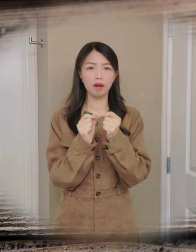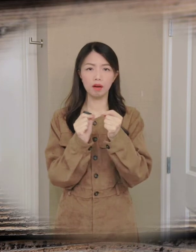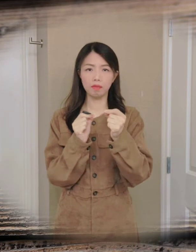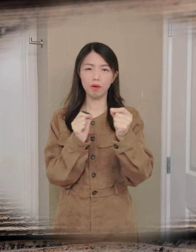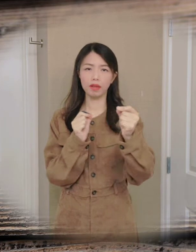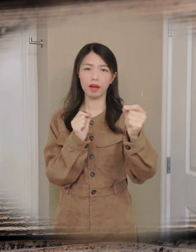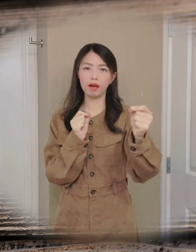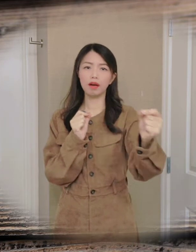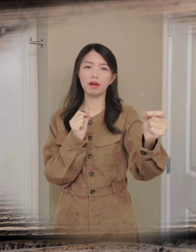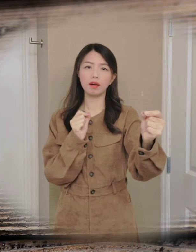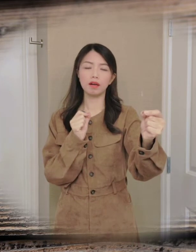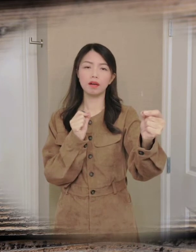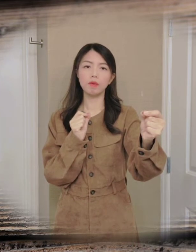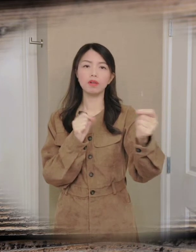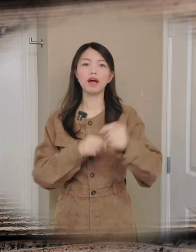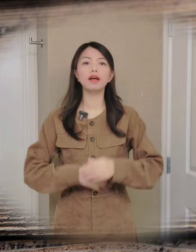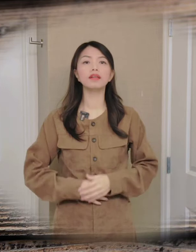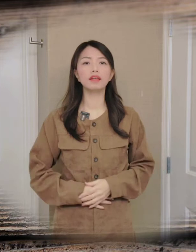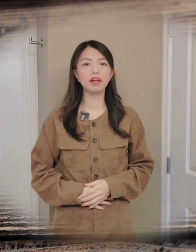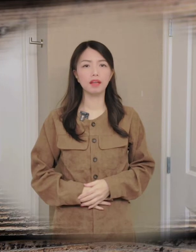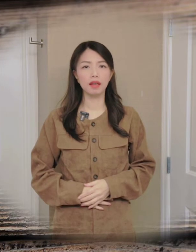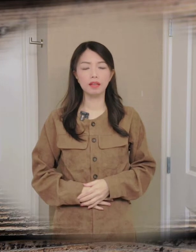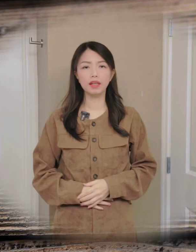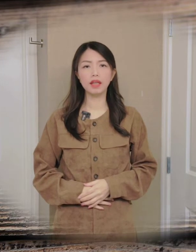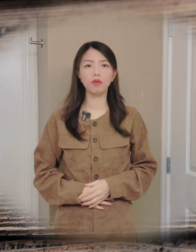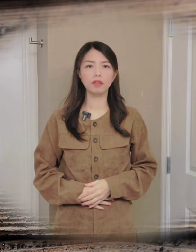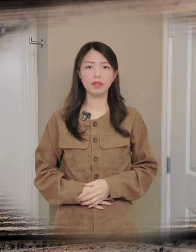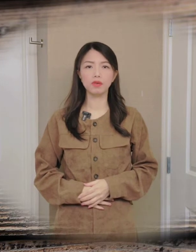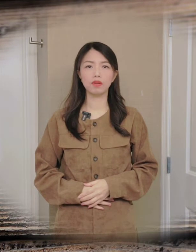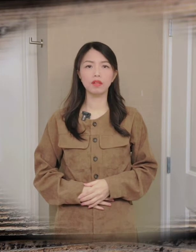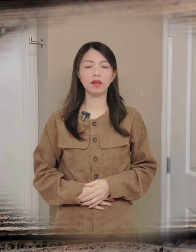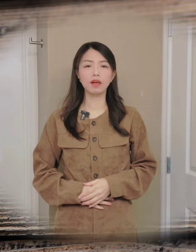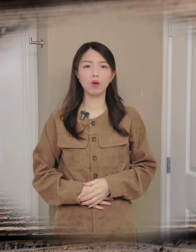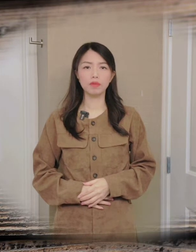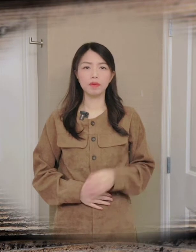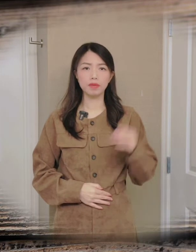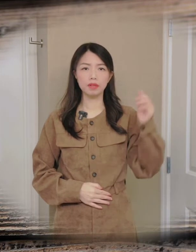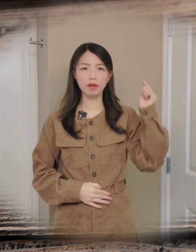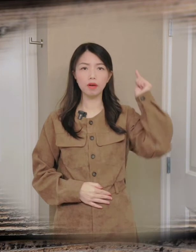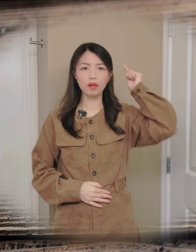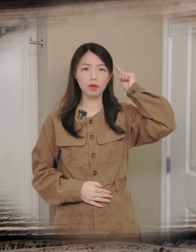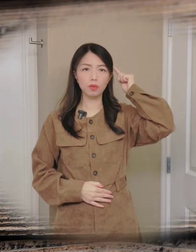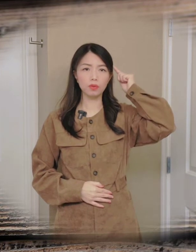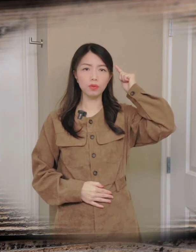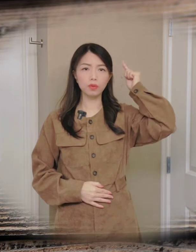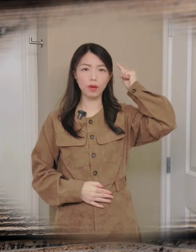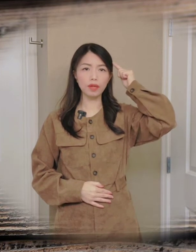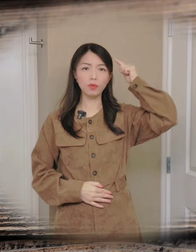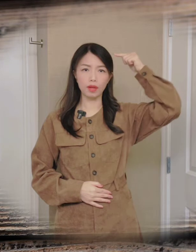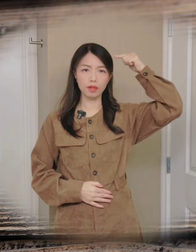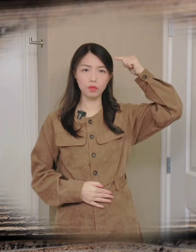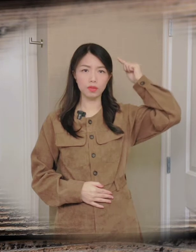돼요. 멀다. 멀다 느낄 때, 느끼다라고 한 뜻의 수어는 검지만 펴셔서